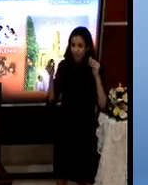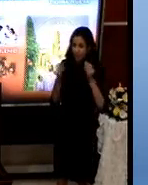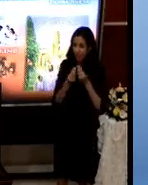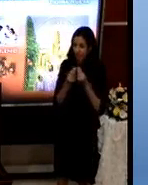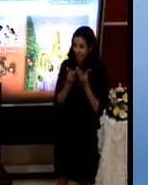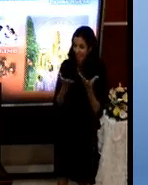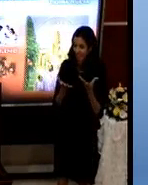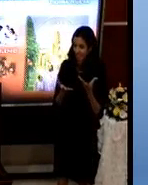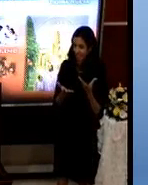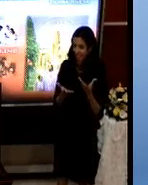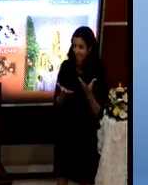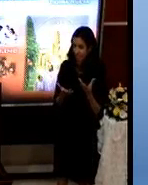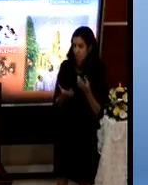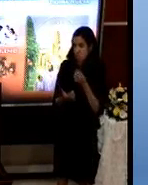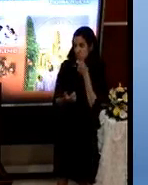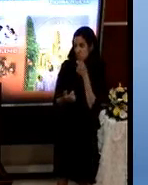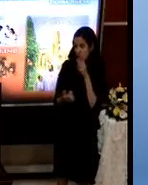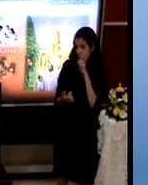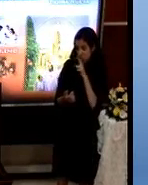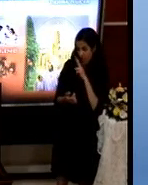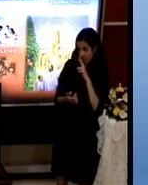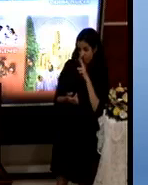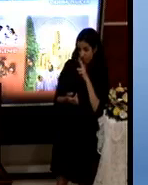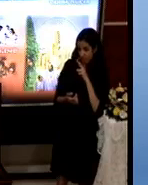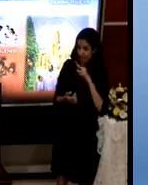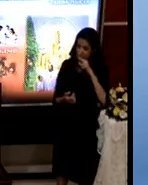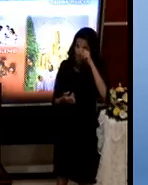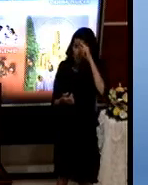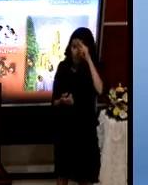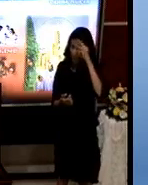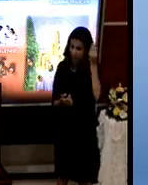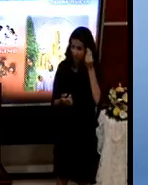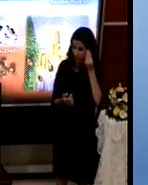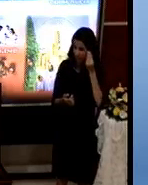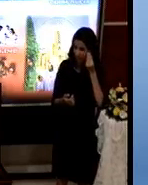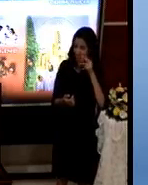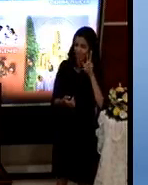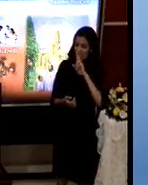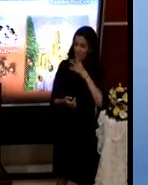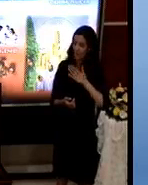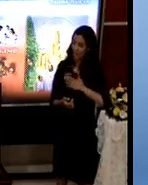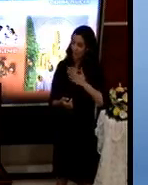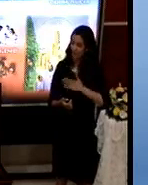que han resuelto guardar el sábado son las mujeres más felices del planeta.